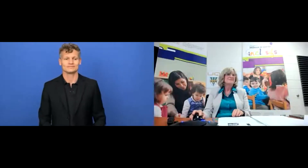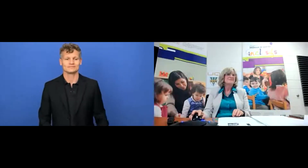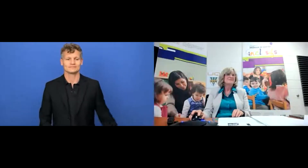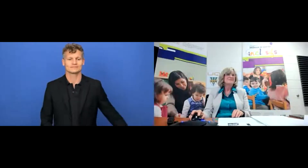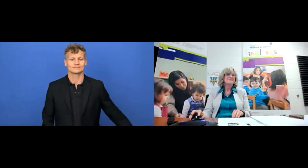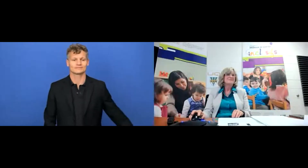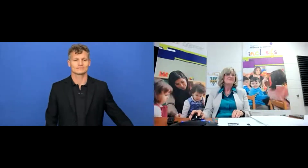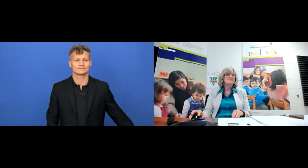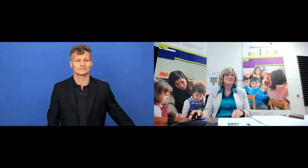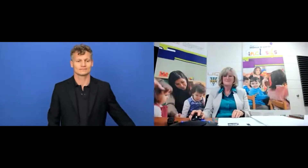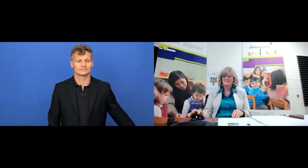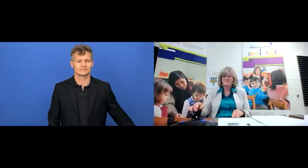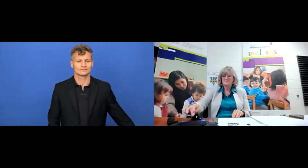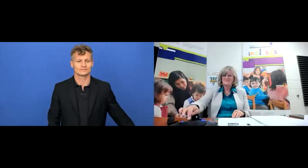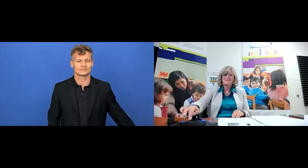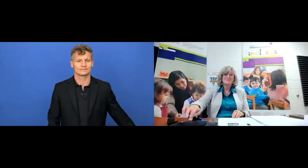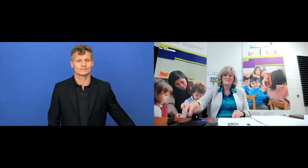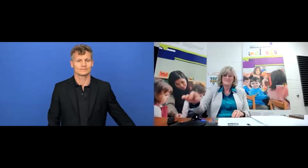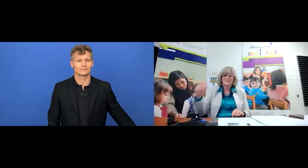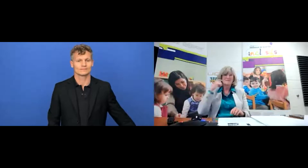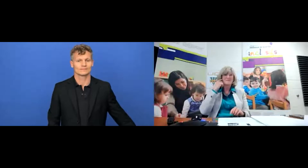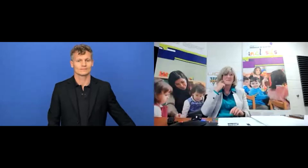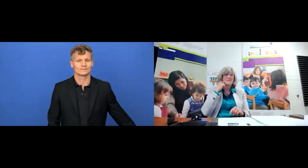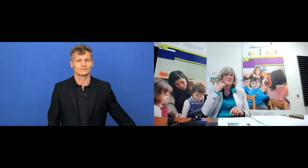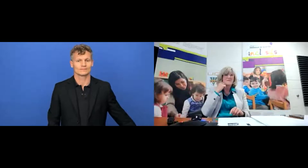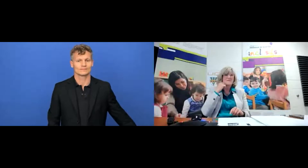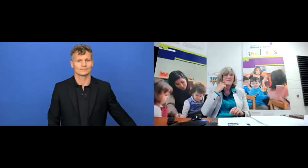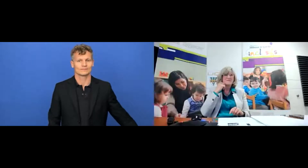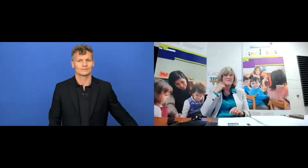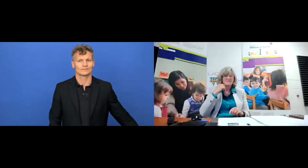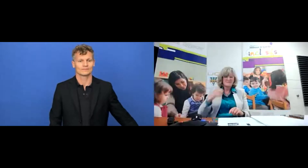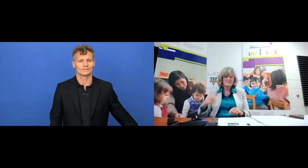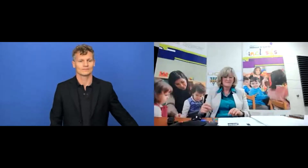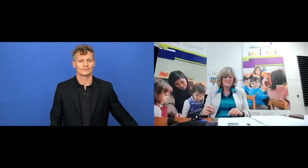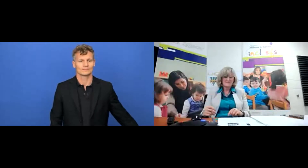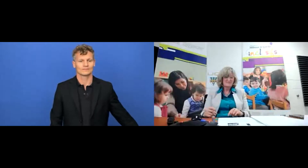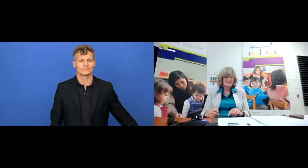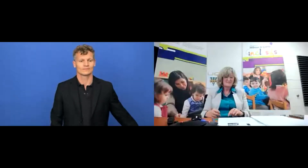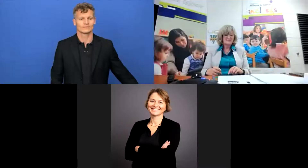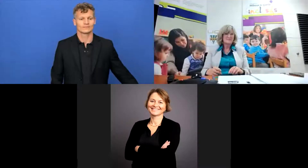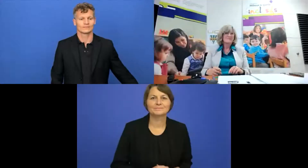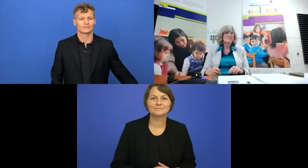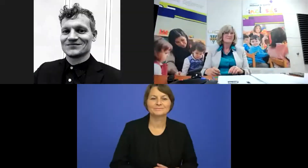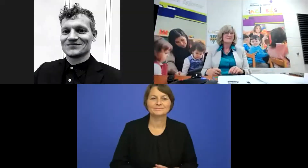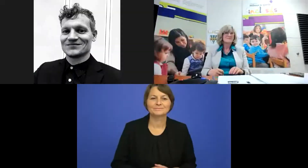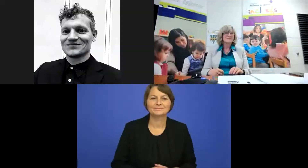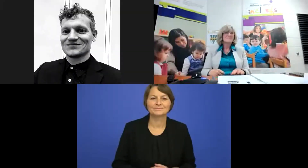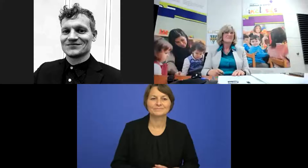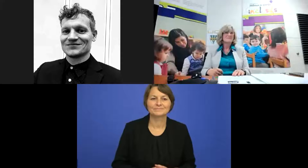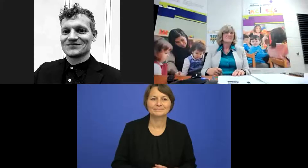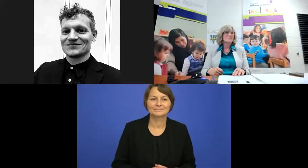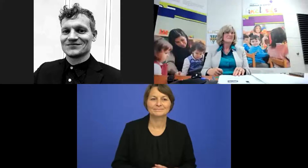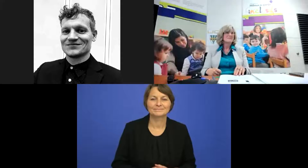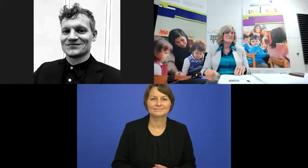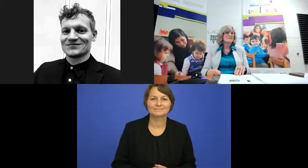Thank you, Carmen. And thank you, Sarah, for the introduction. Merci, Carmen, Marie, Sarah, de votre introduction. C'est